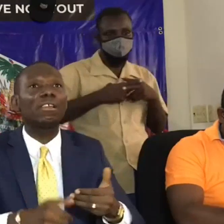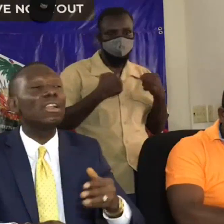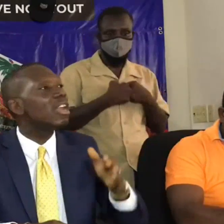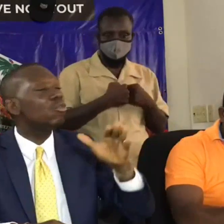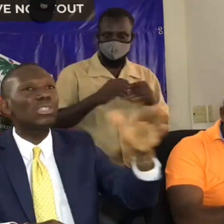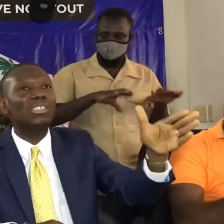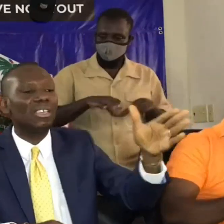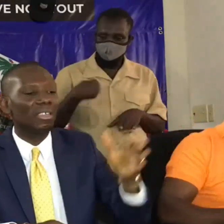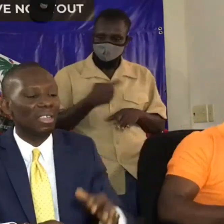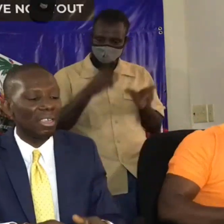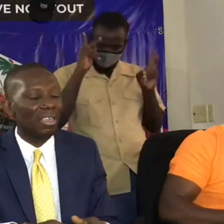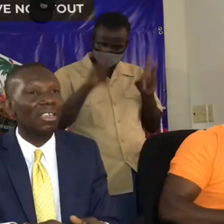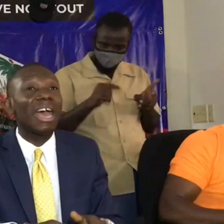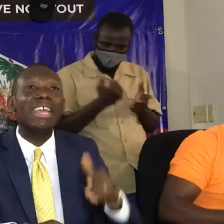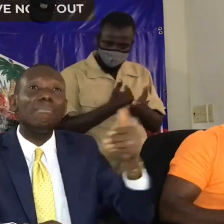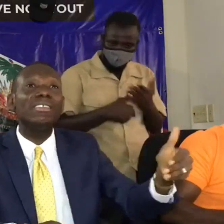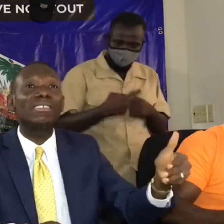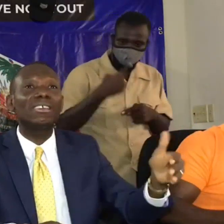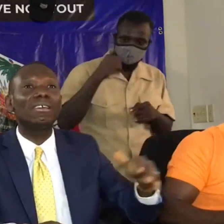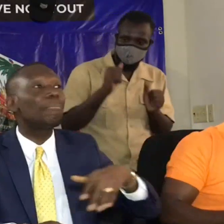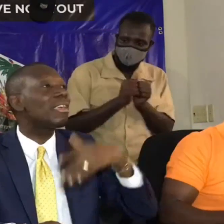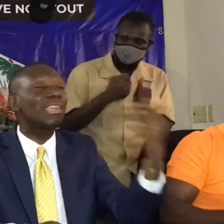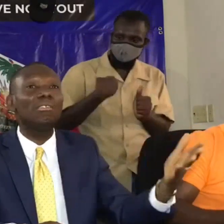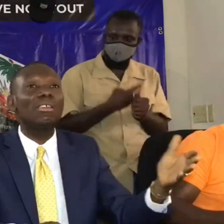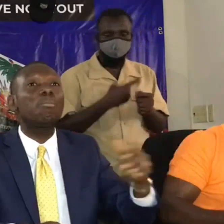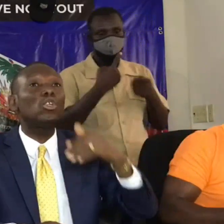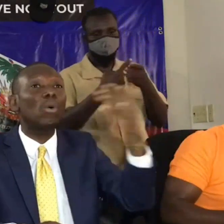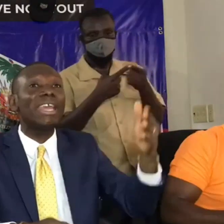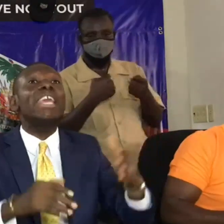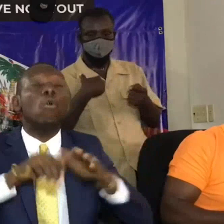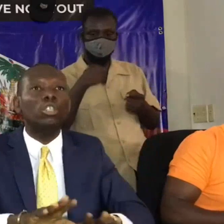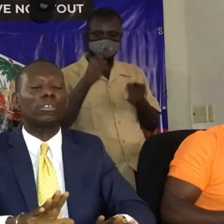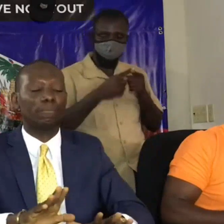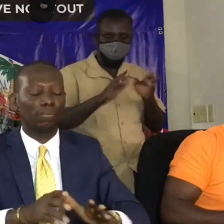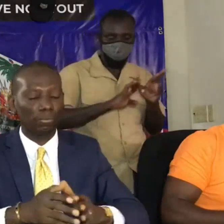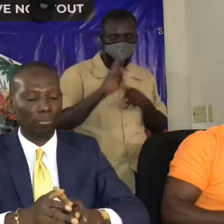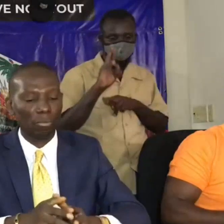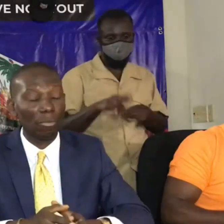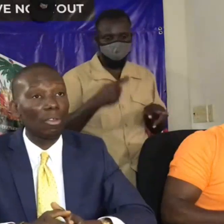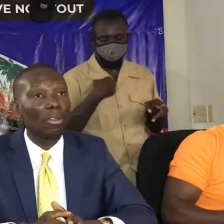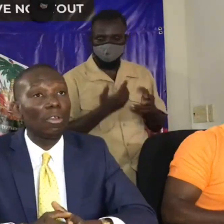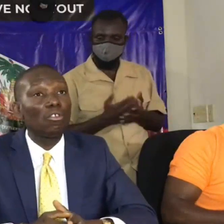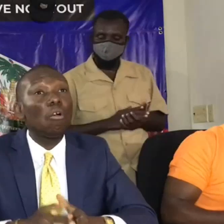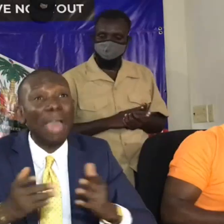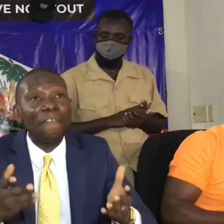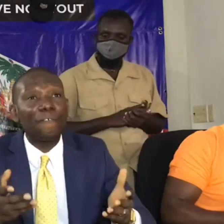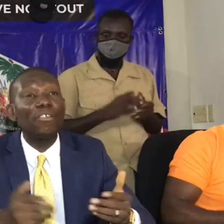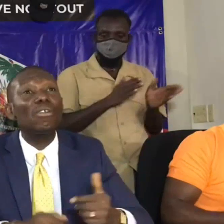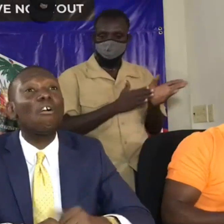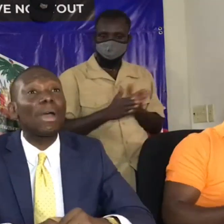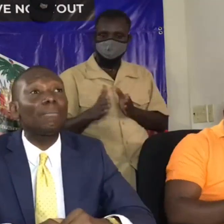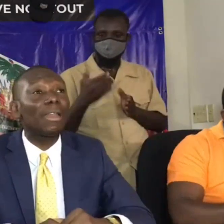fait dans le dossier et Anel Bélizer, Pierre Kilig, Paul Joannel et autres. Donc,